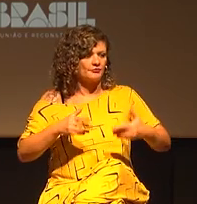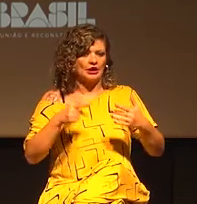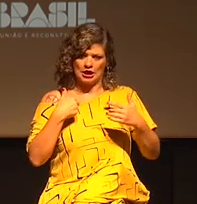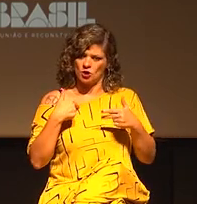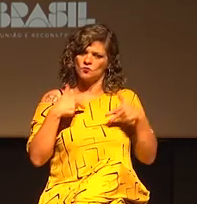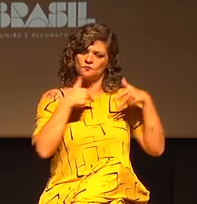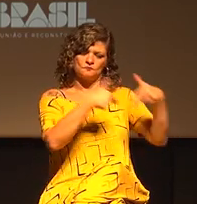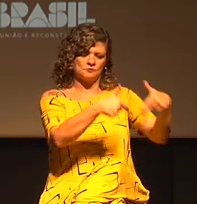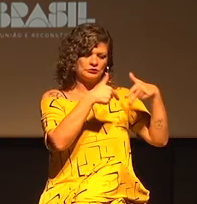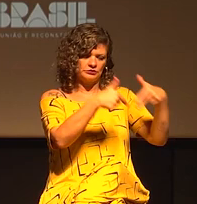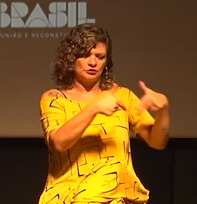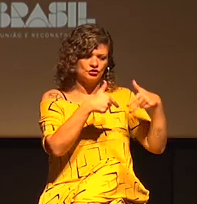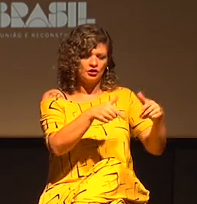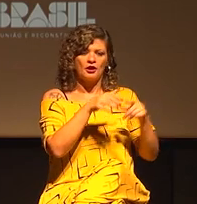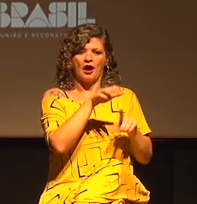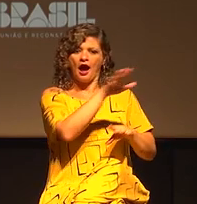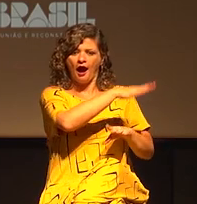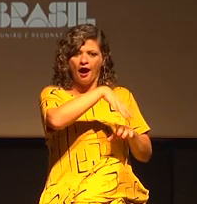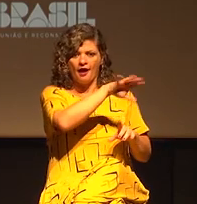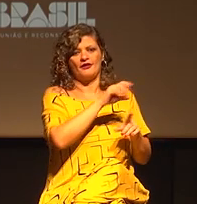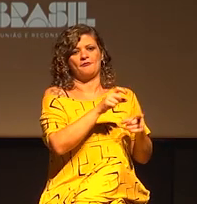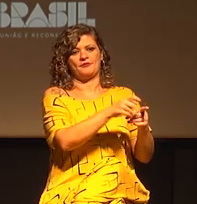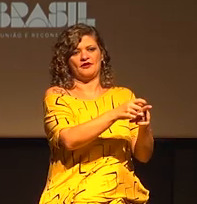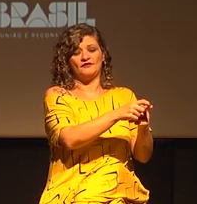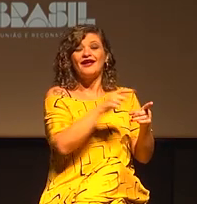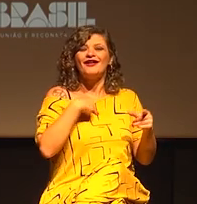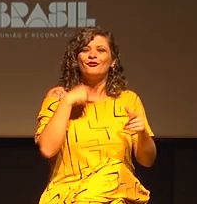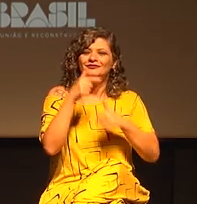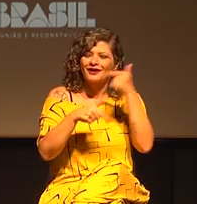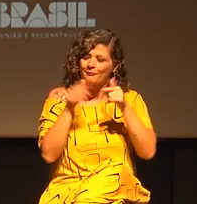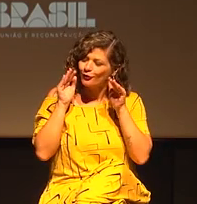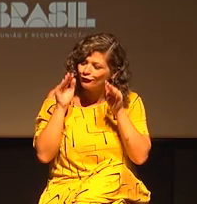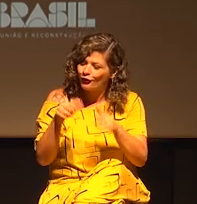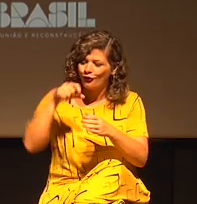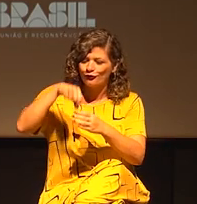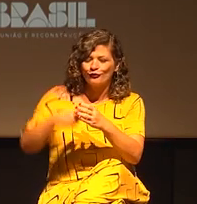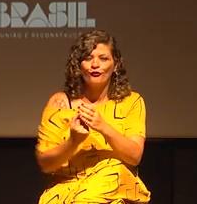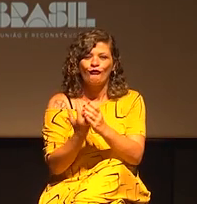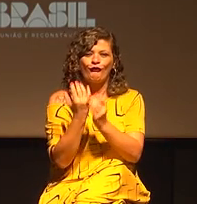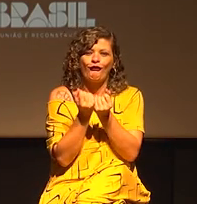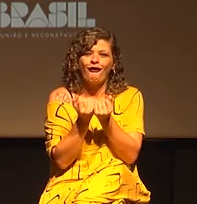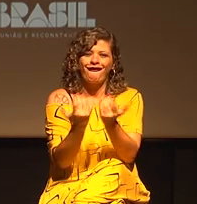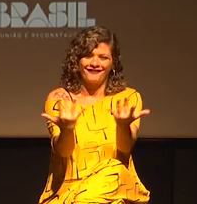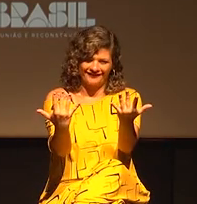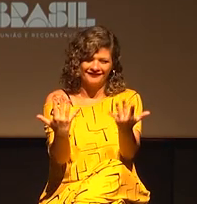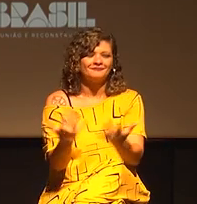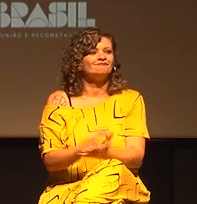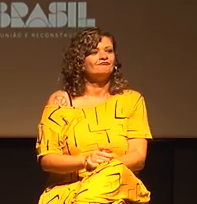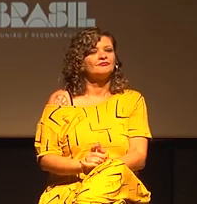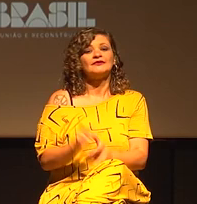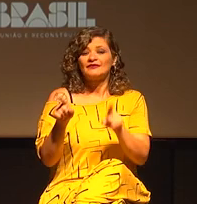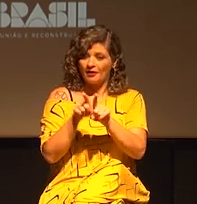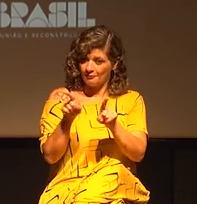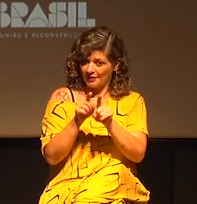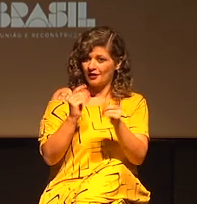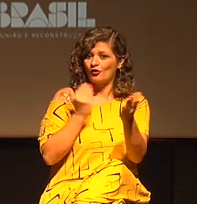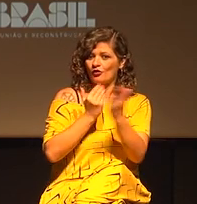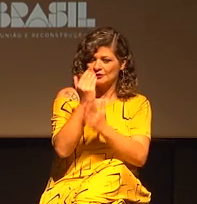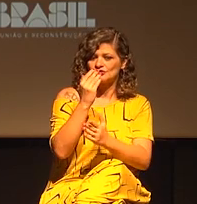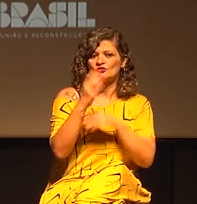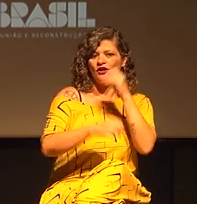de de fazer um um trabalho de militância na periferia e eu trabalho com horta que também nasceu em 2019 foi logo que eu